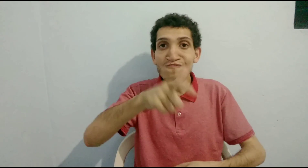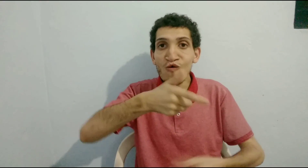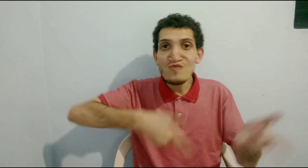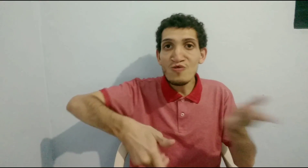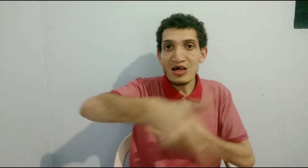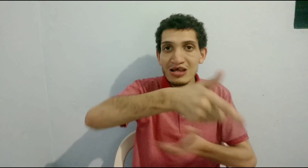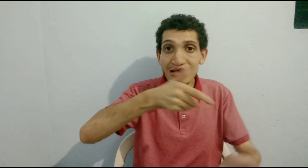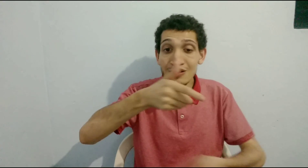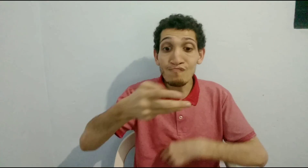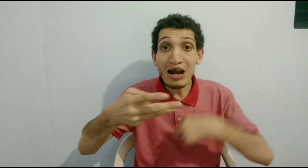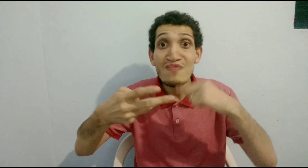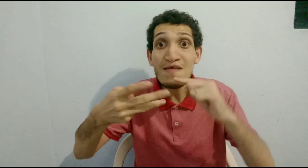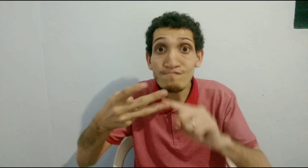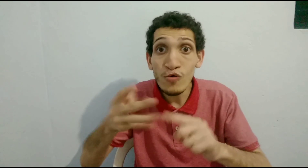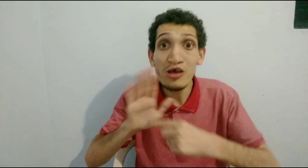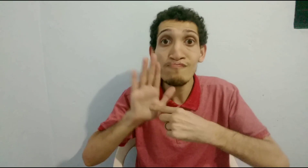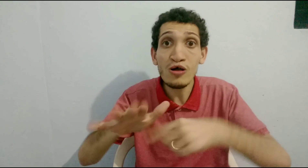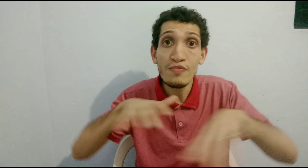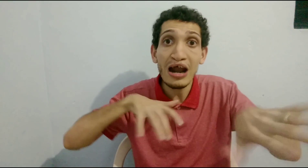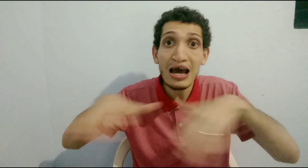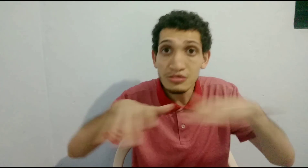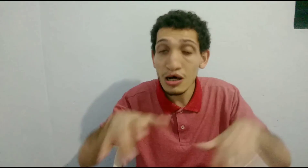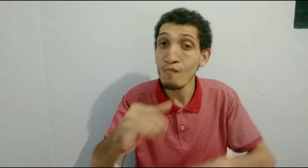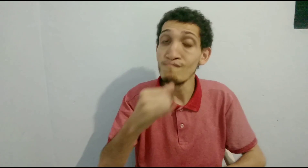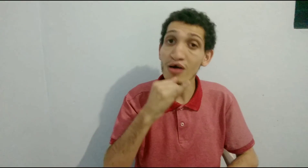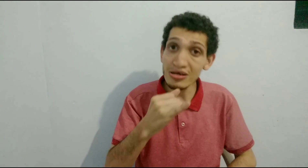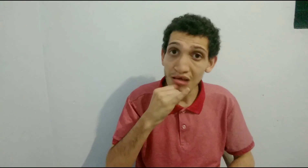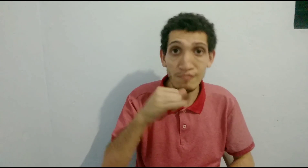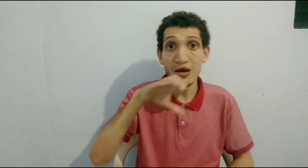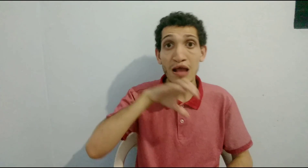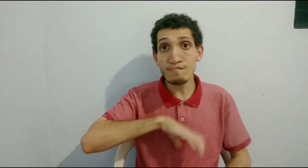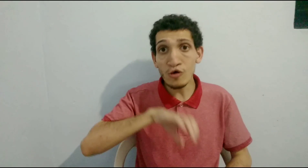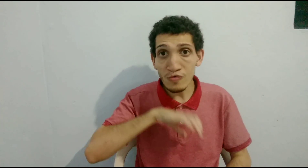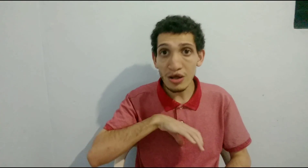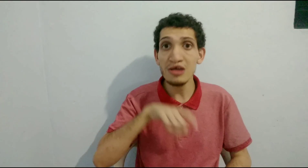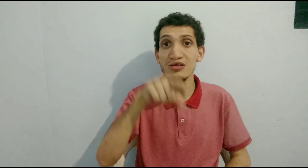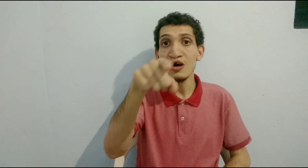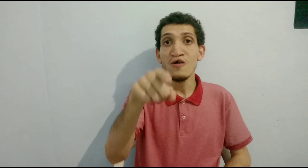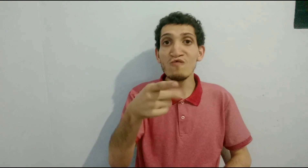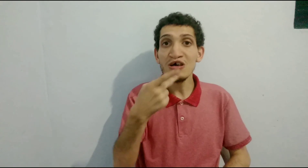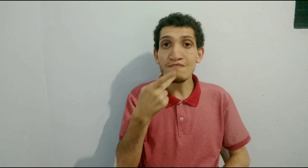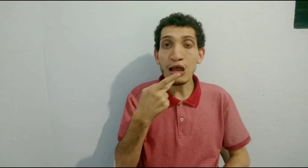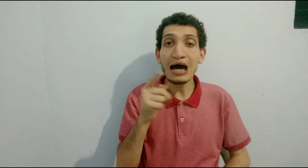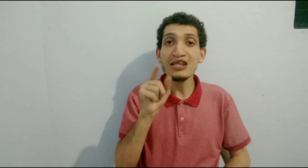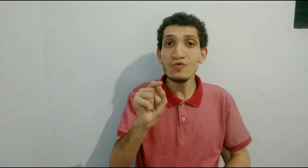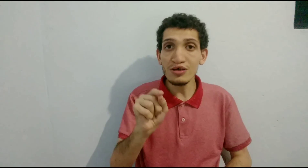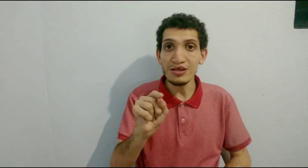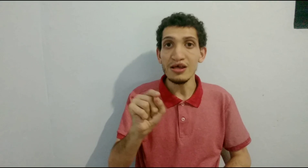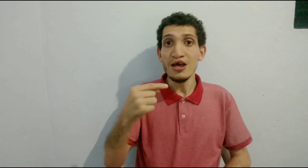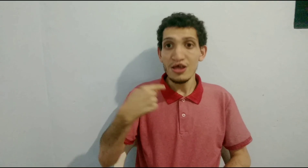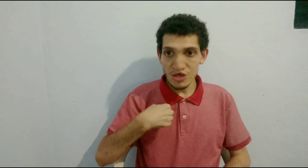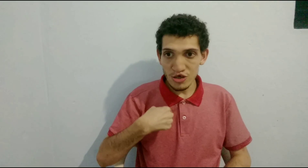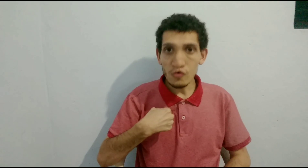envolvido nessa ação, pra depois, mostrar a ação. Por exemplo, em português, você falaria o quê? Eu,